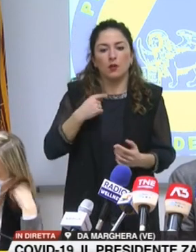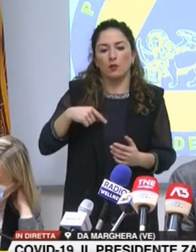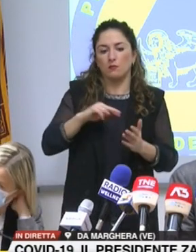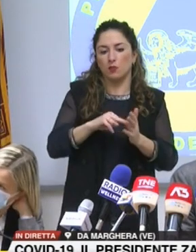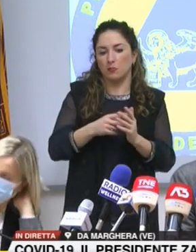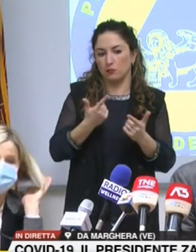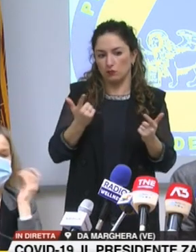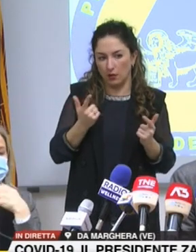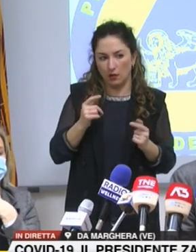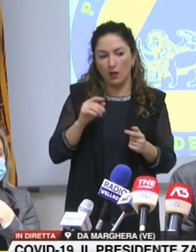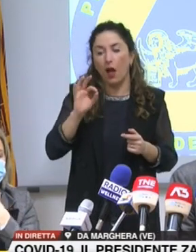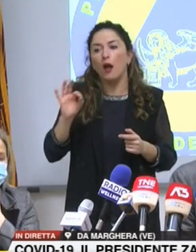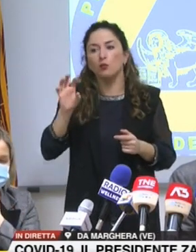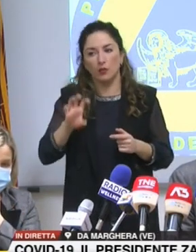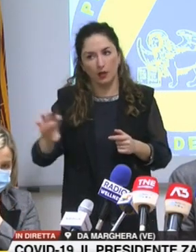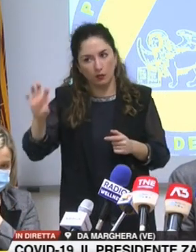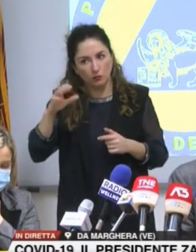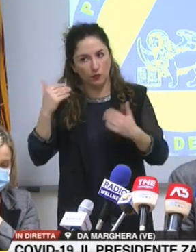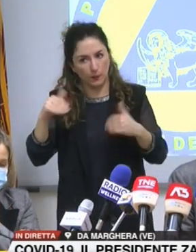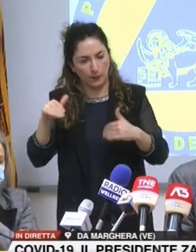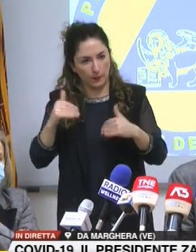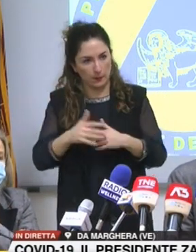che c'è qualche regione che ha spinto tanto.